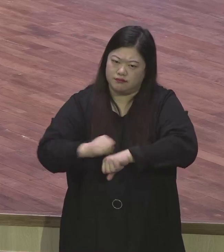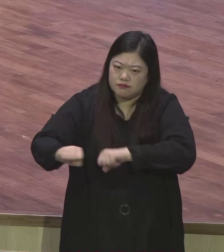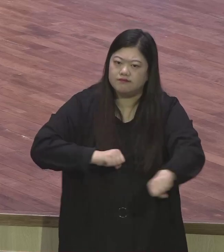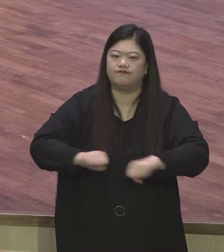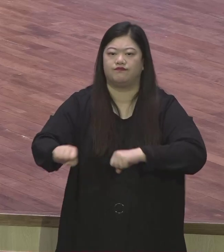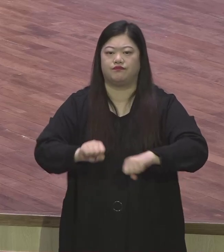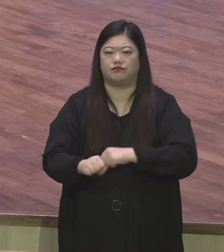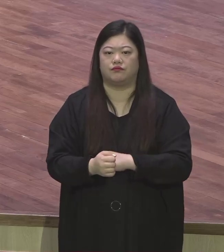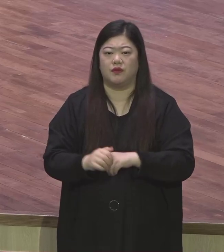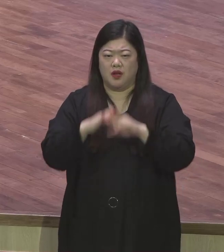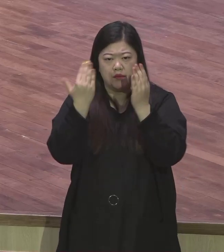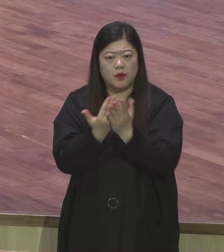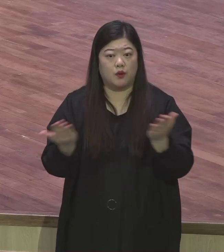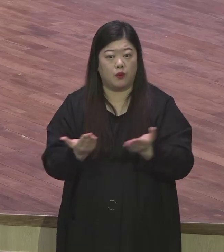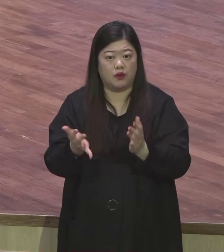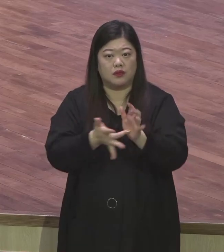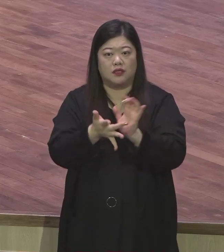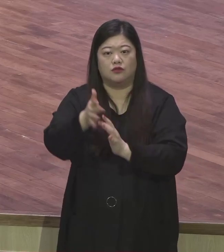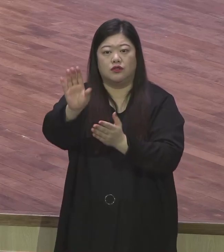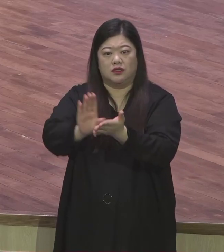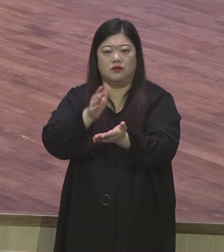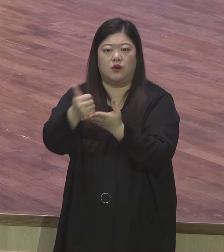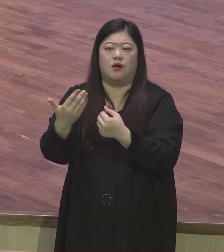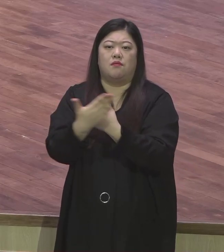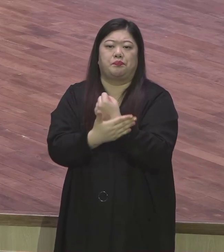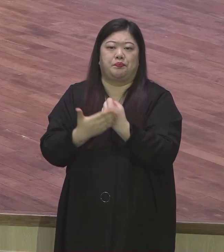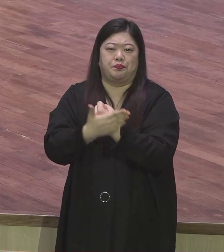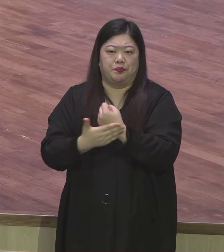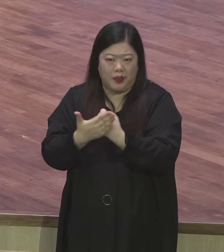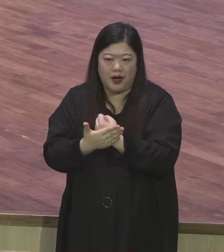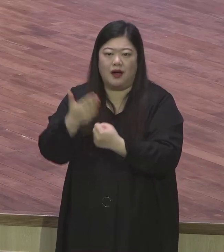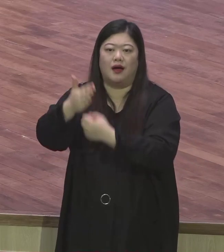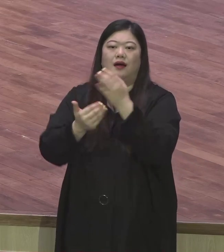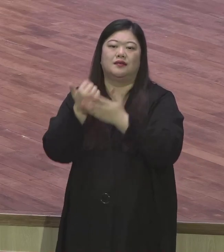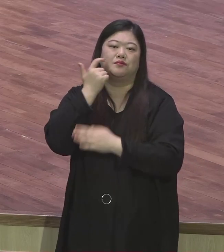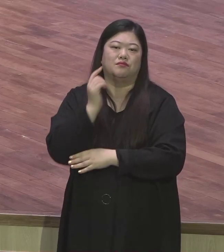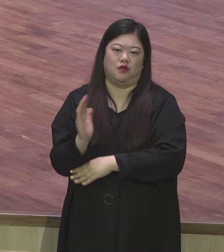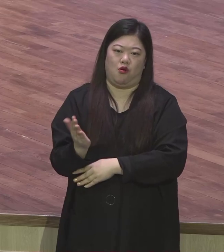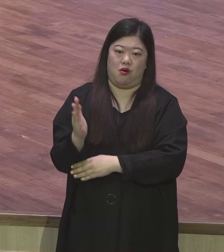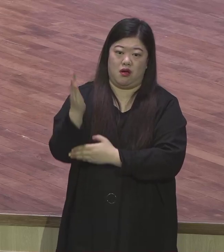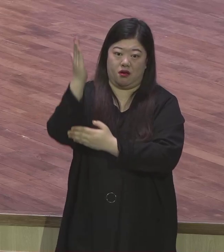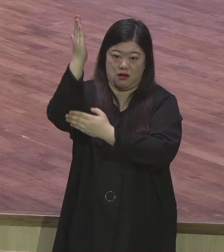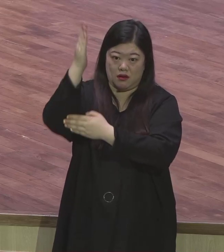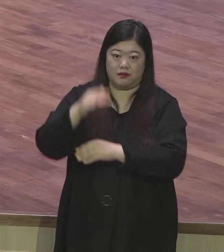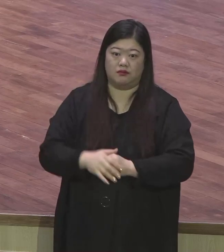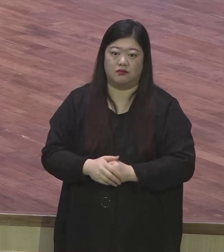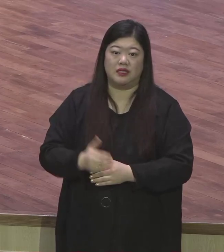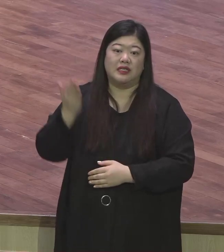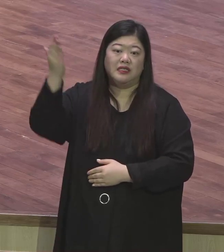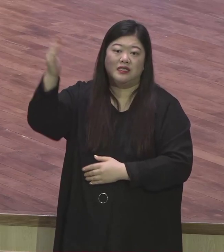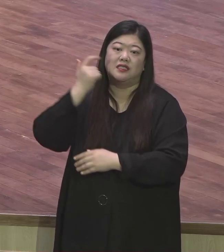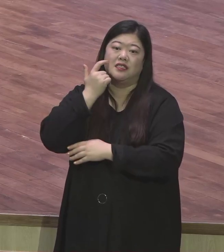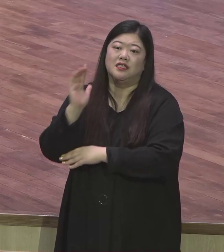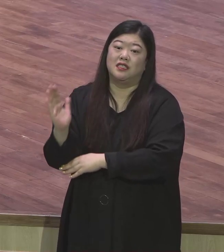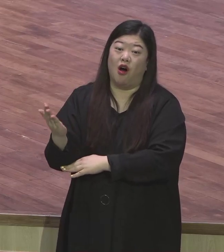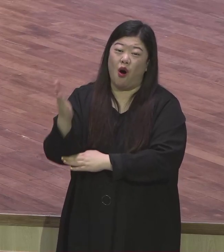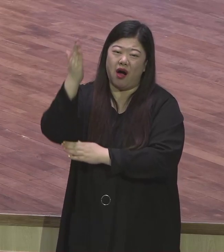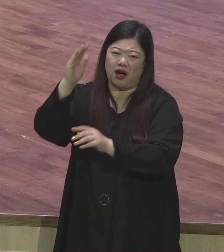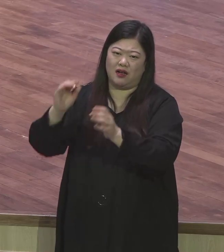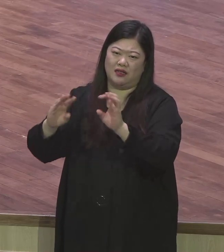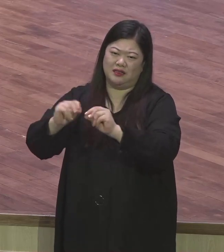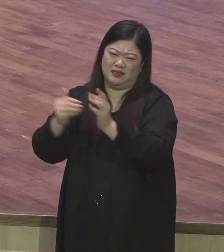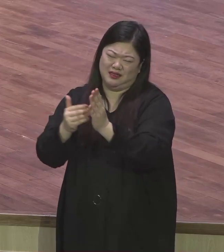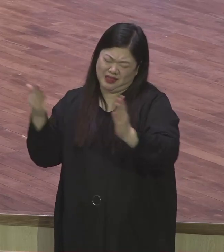예수 그리스도로 말미암아 하나님이 영광을 받으시게 하려함이니 그에게 영광이 세세에